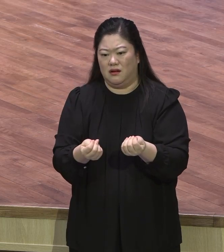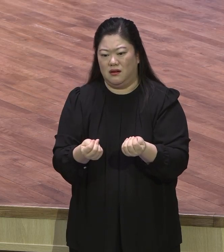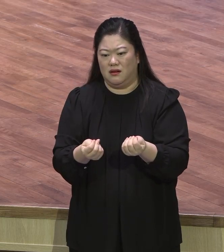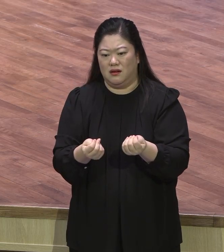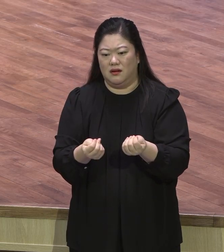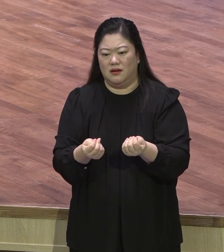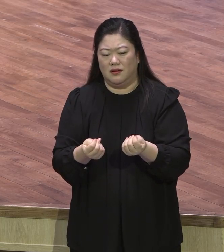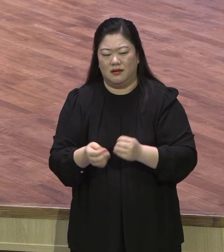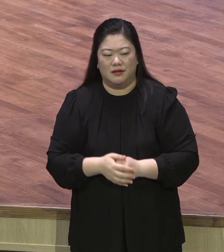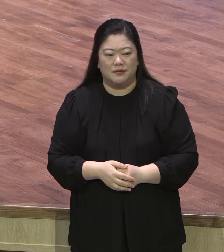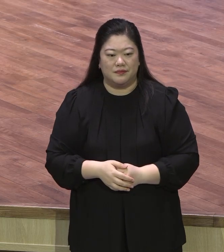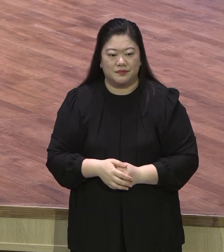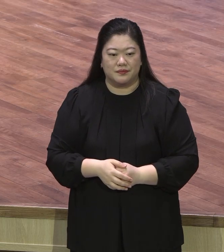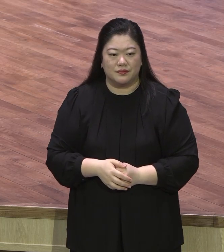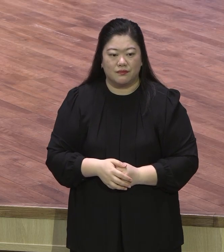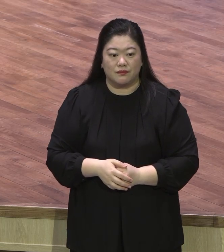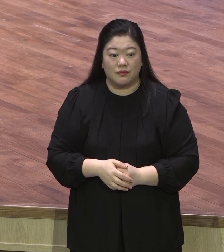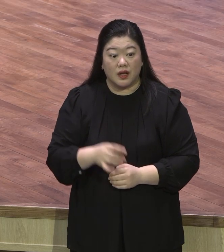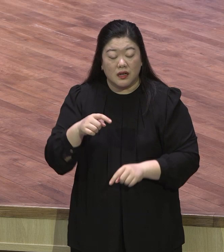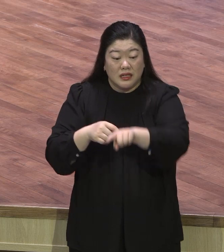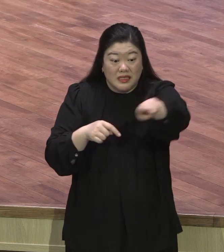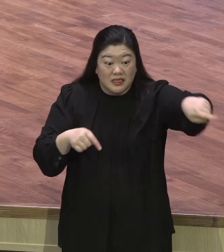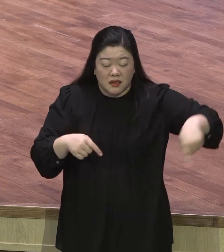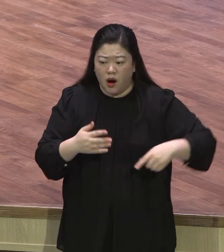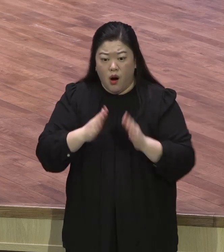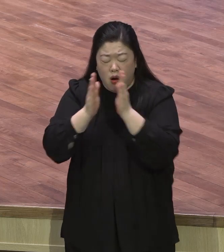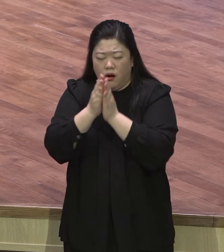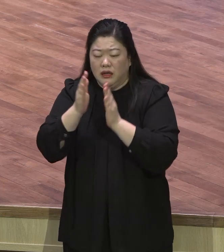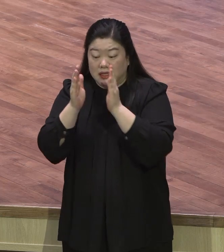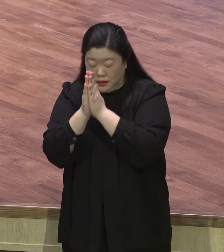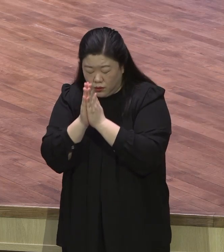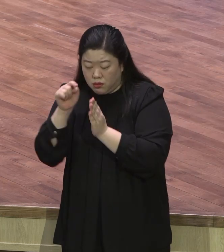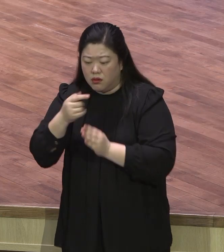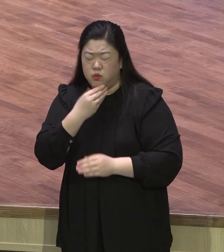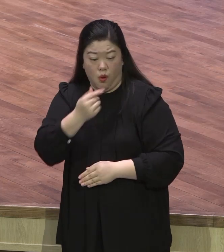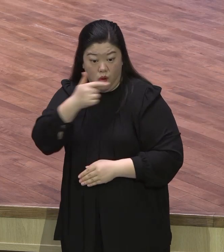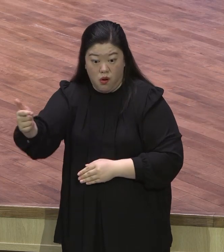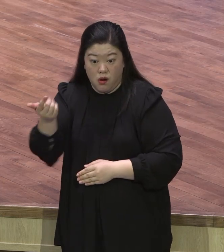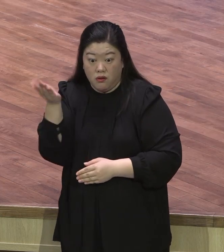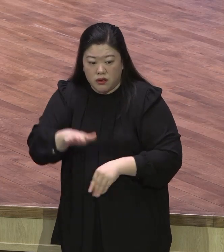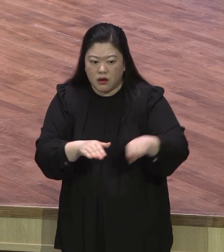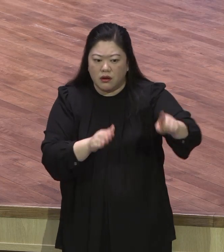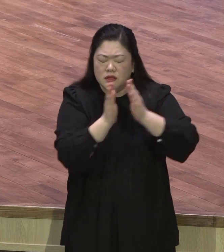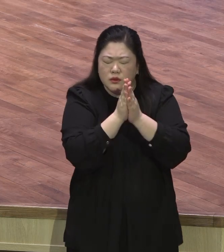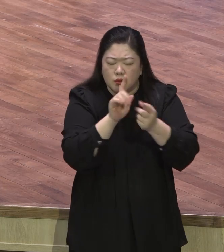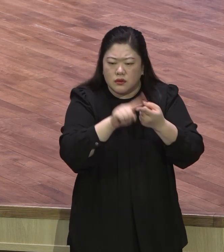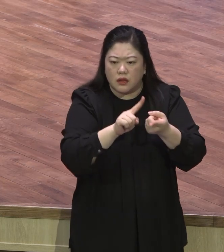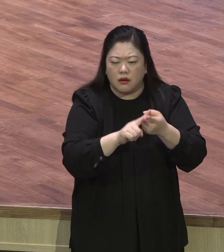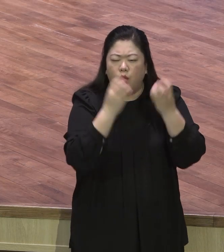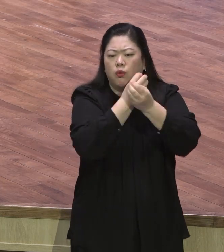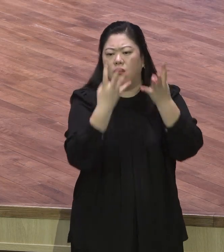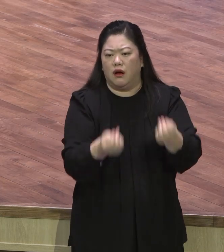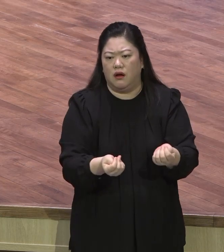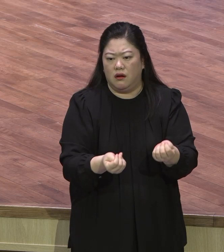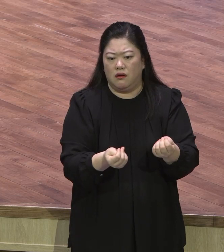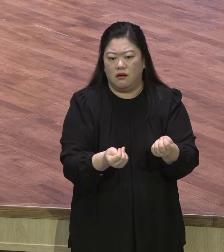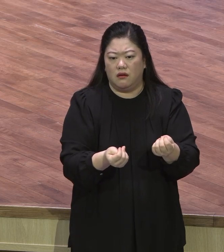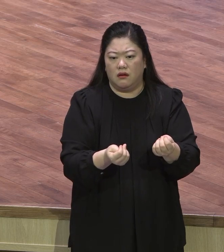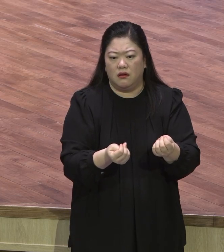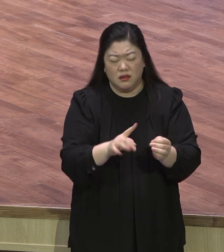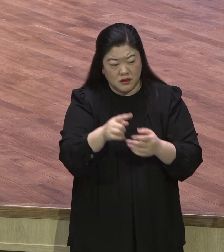만들어놨어요. 기도가 굉장히 축복인데 이거를 못 누리도록, 이 축복 못 받도록, 특권 못 누리도록.